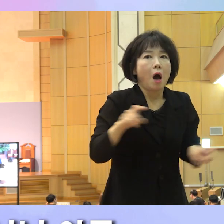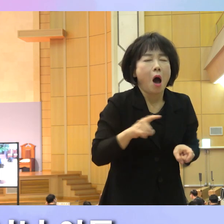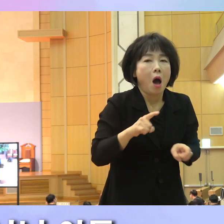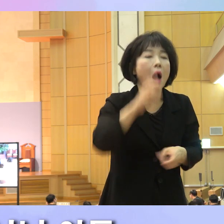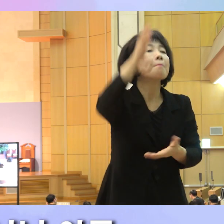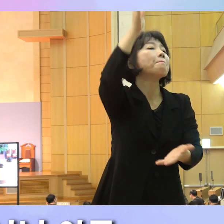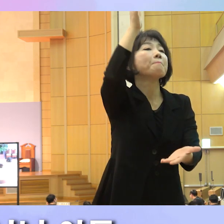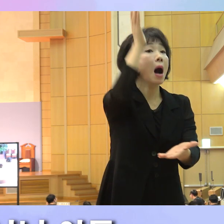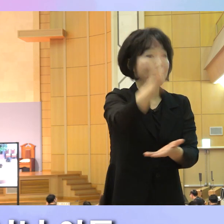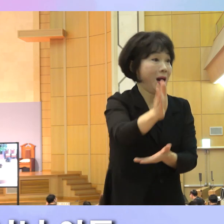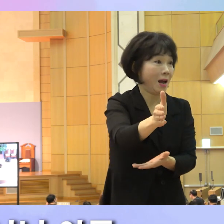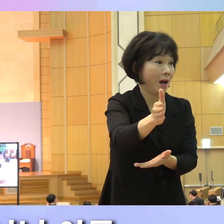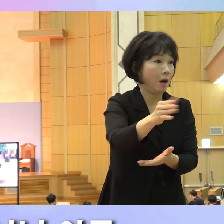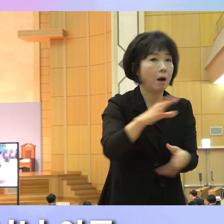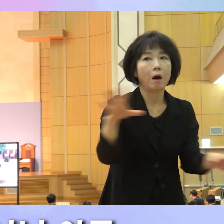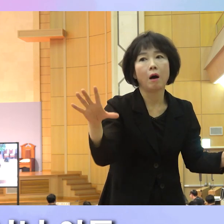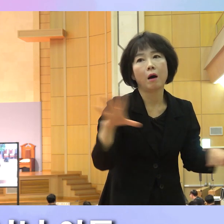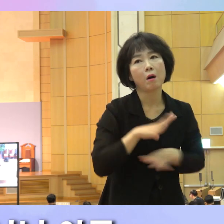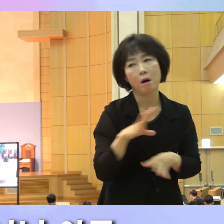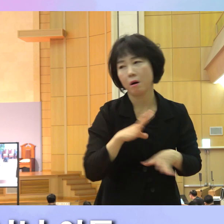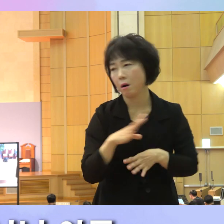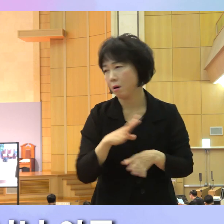놀라지 마라.